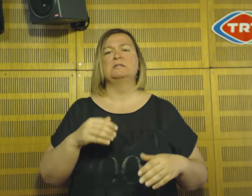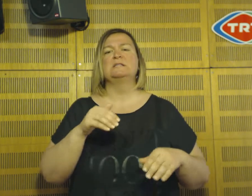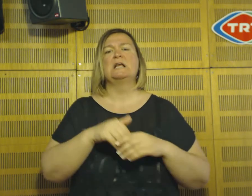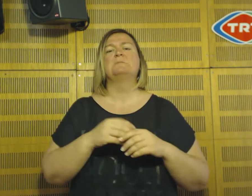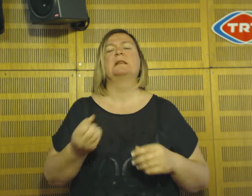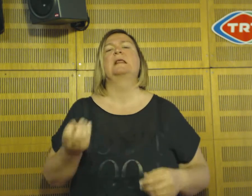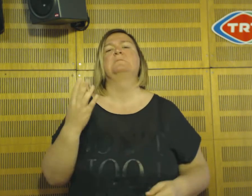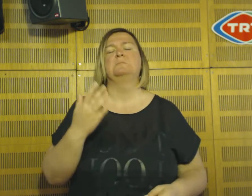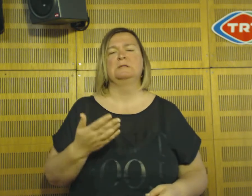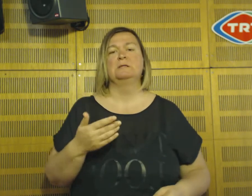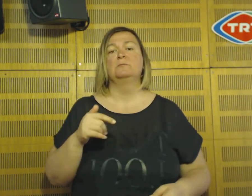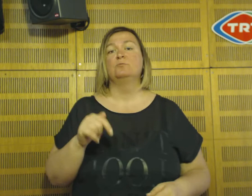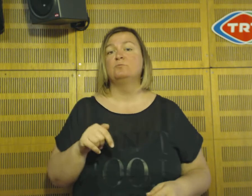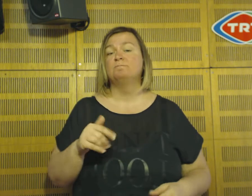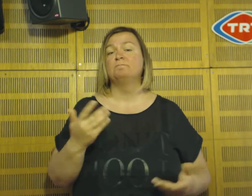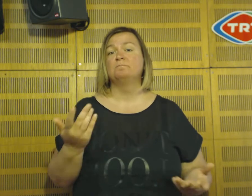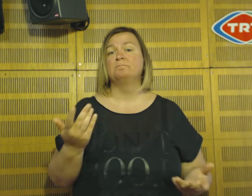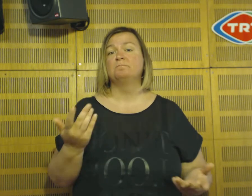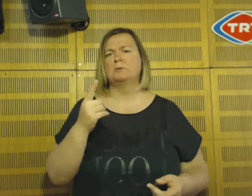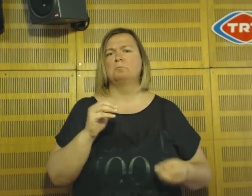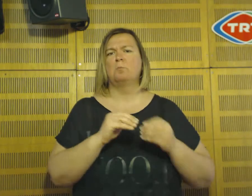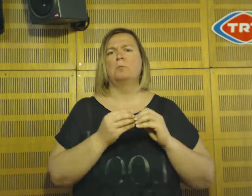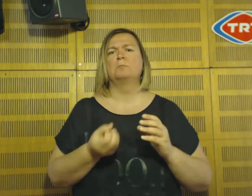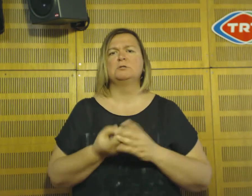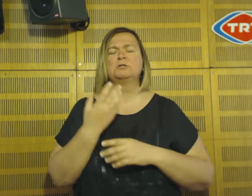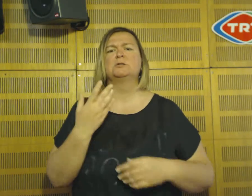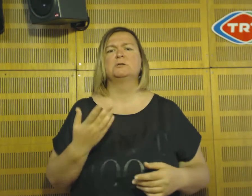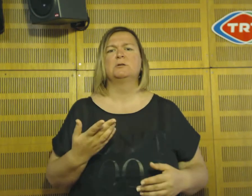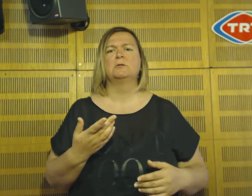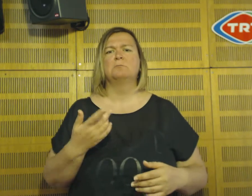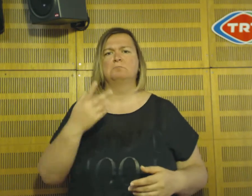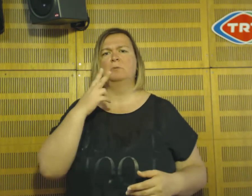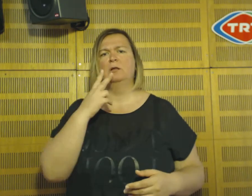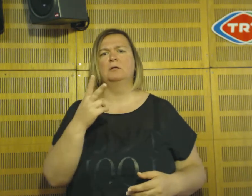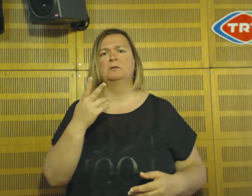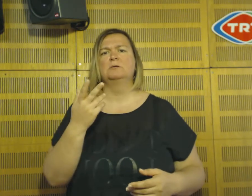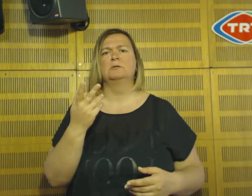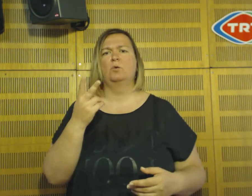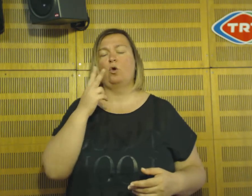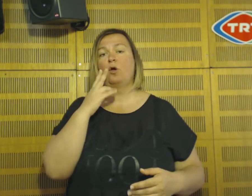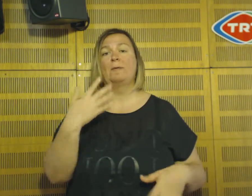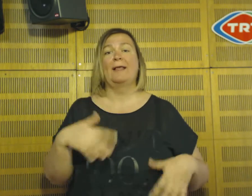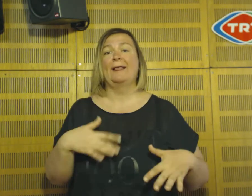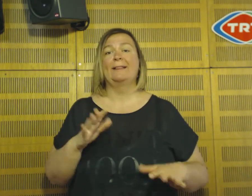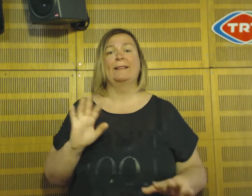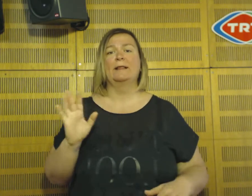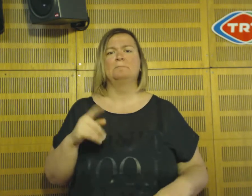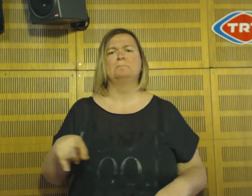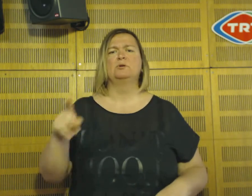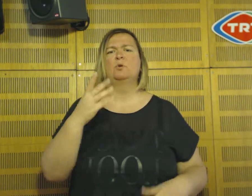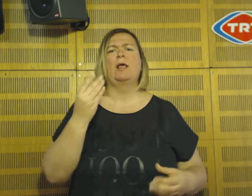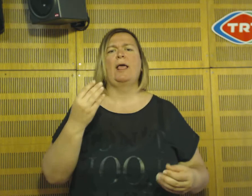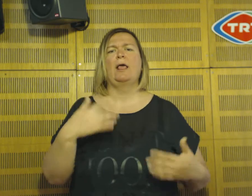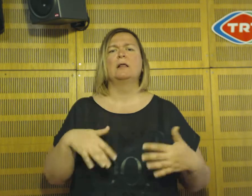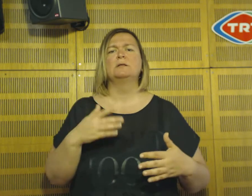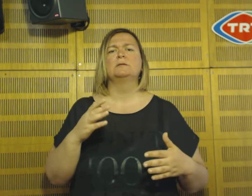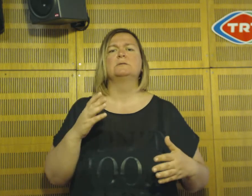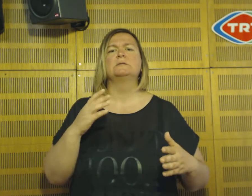yetişmedi. Bu sefer bir sorun ortaya çıktı. Baktık ki aslında sadece görme engelliler değil, birçok engelli sandığa ulaşamıyor